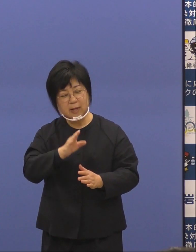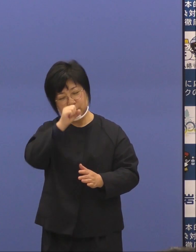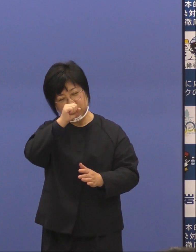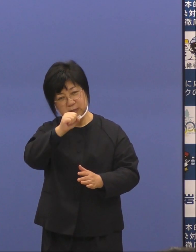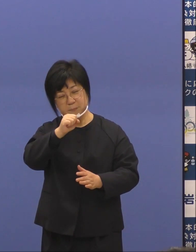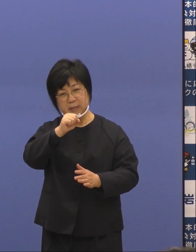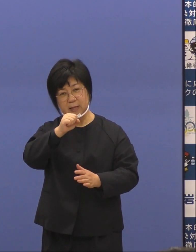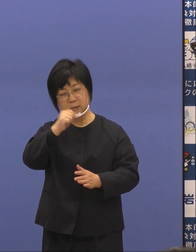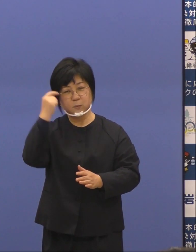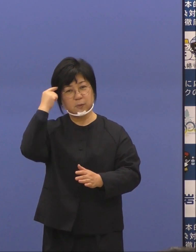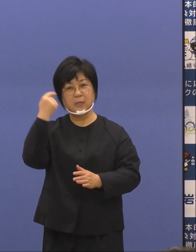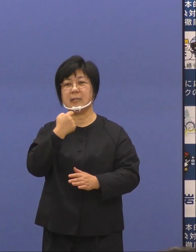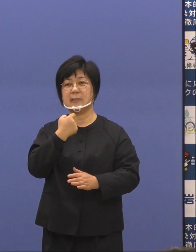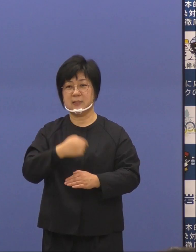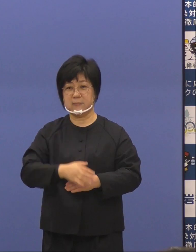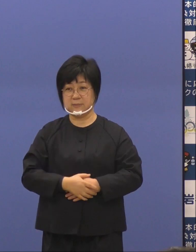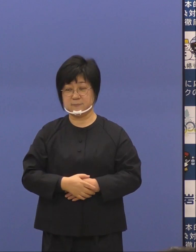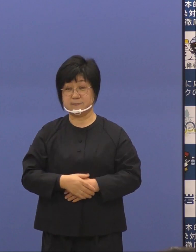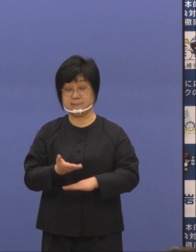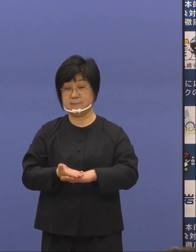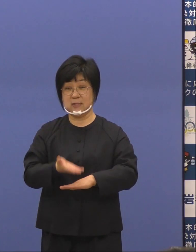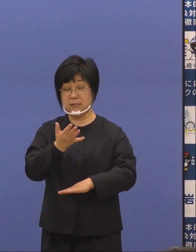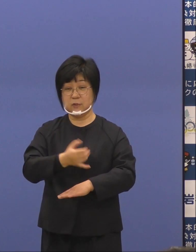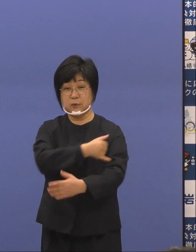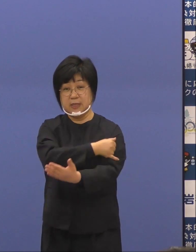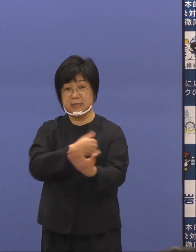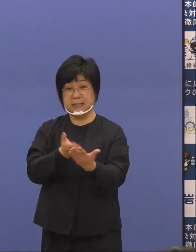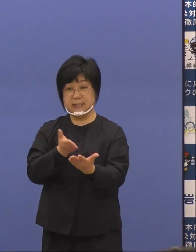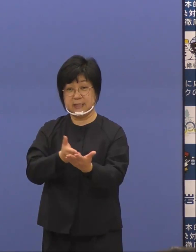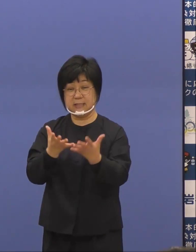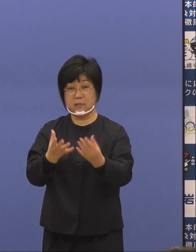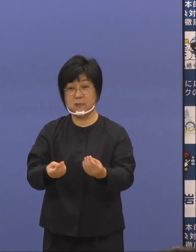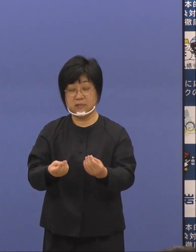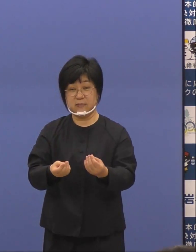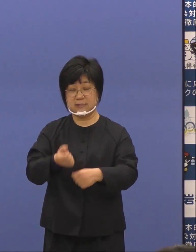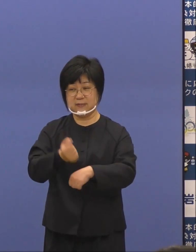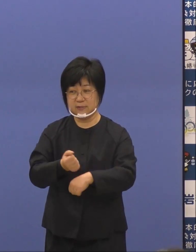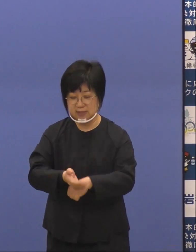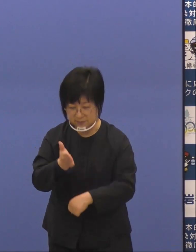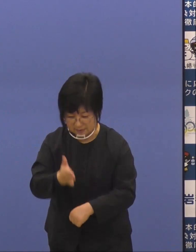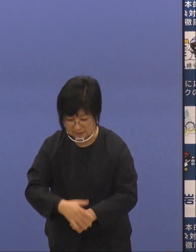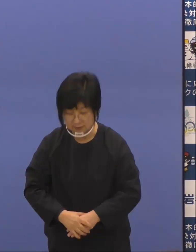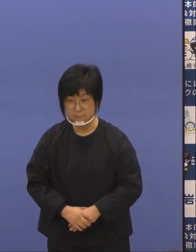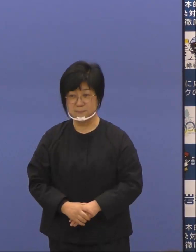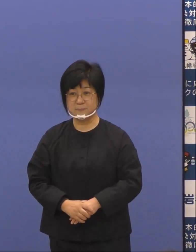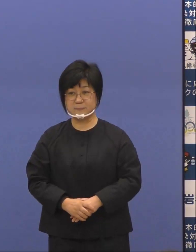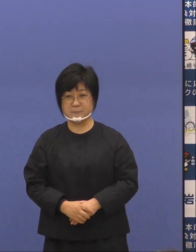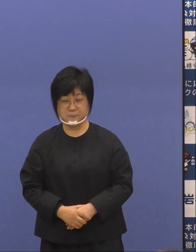以上をもちまして記者会見を終わります。 はい、お疲れ様でした。